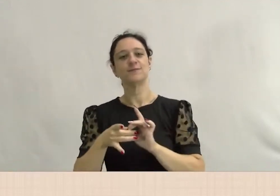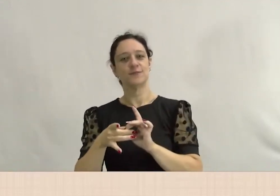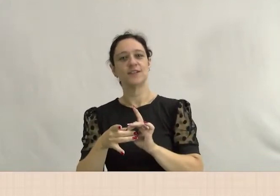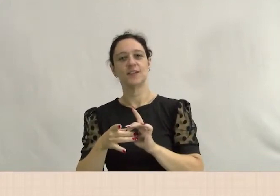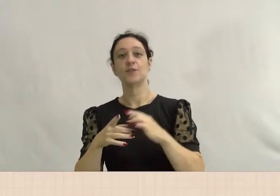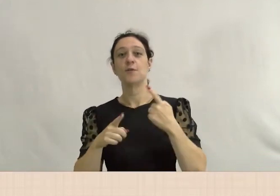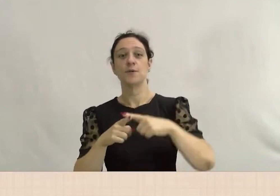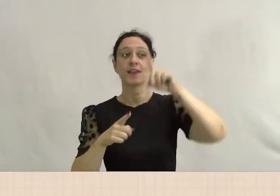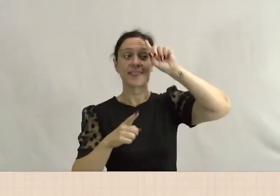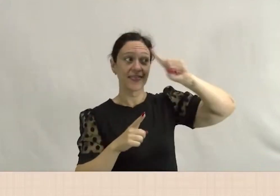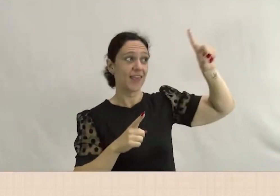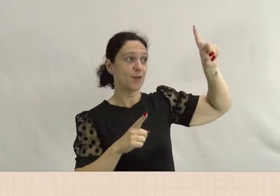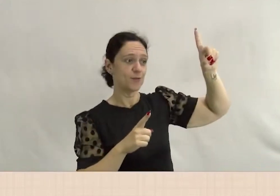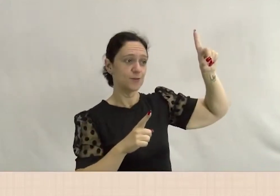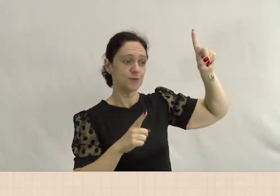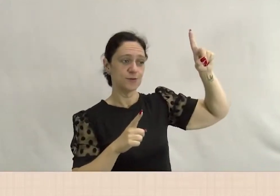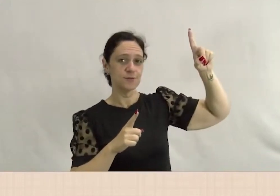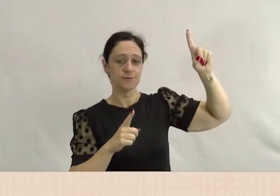debaixo de um só regente.